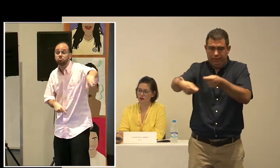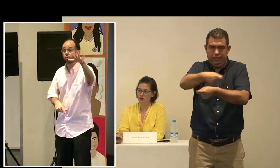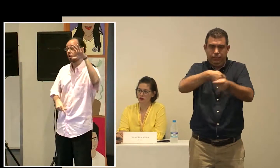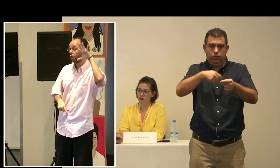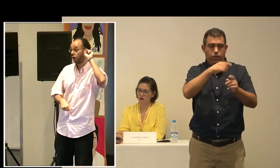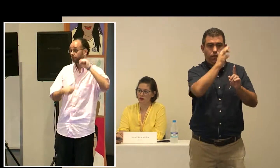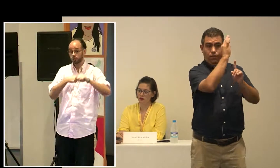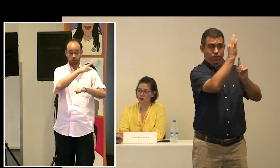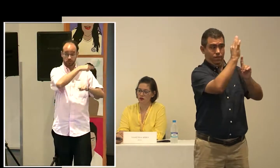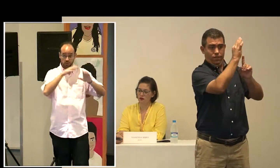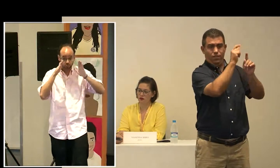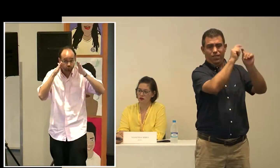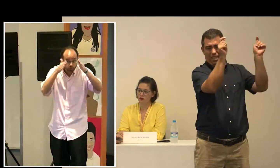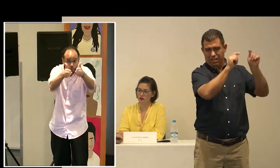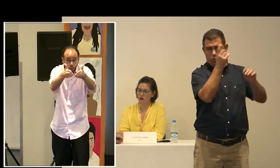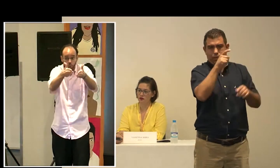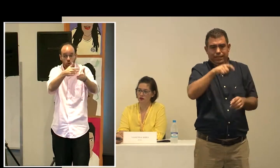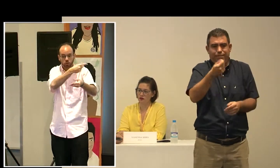Esse material que vocês estão vendo ali,